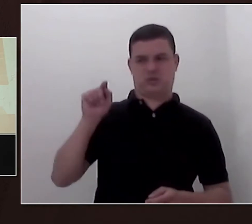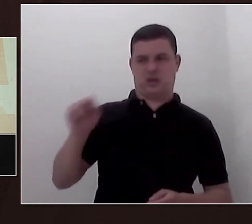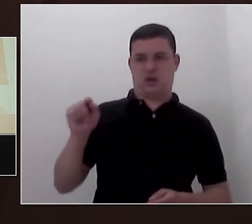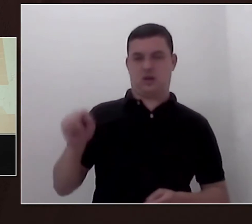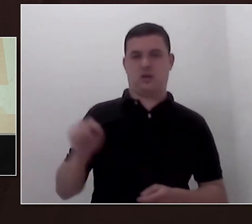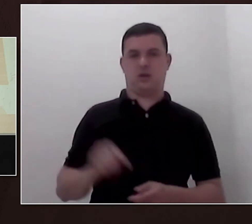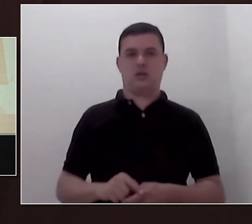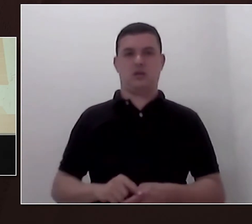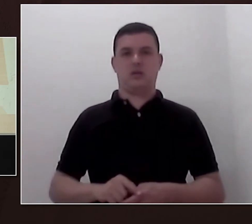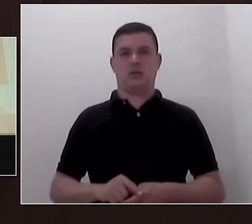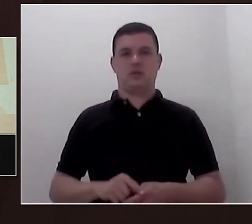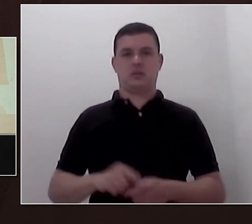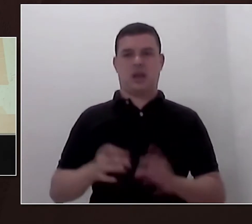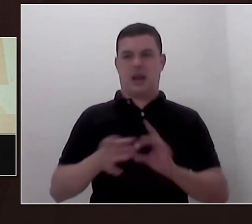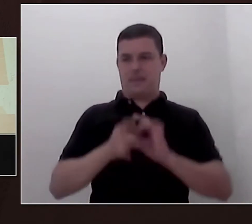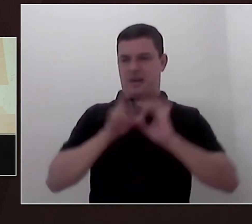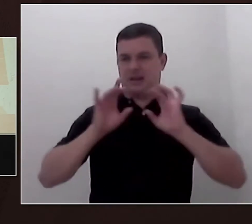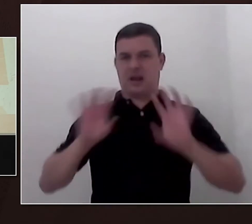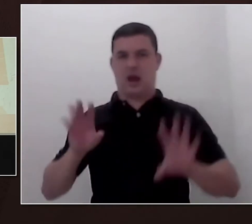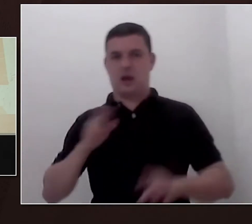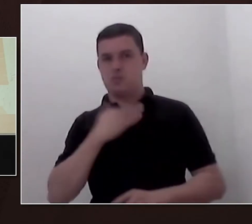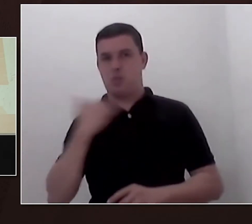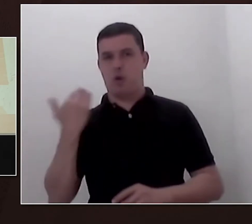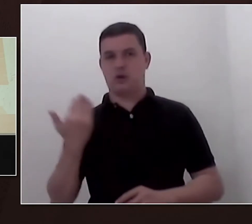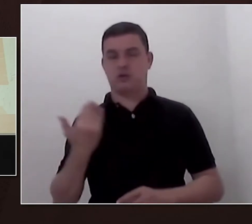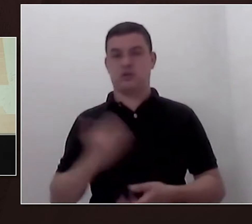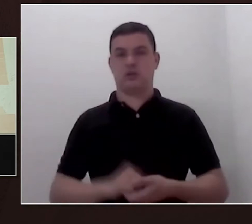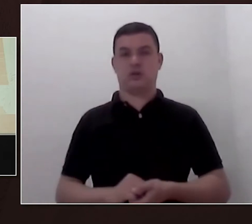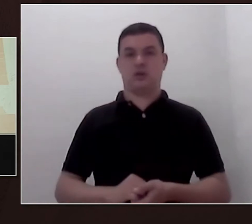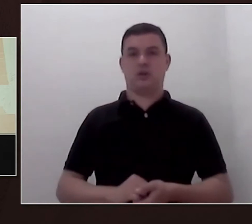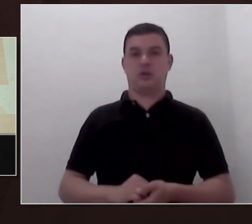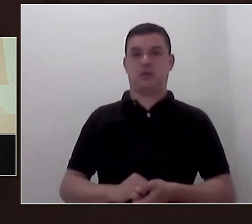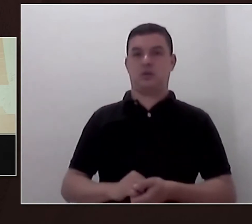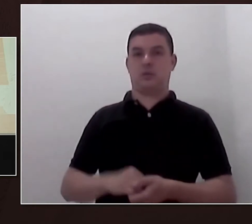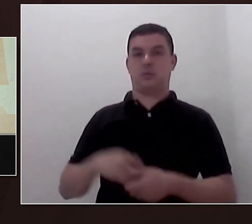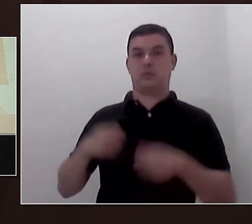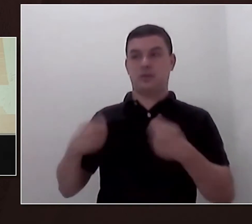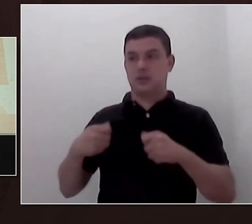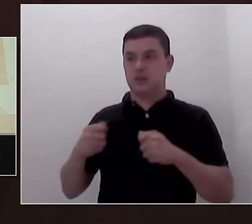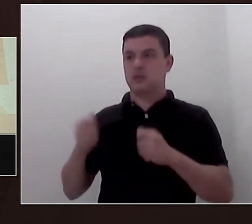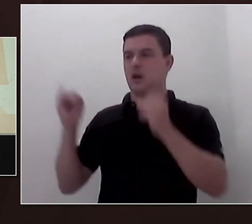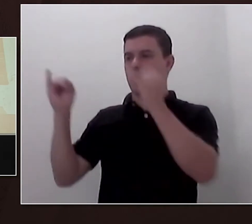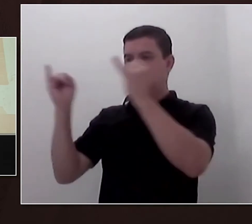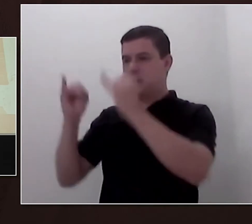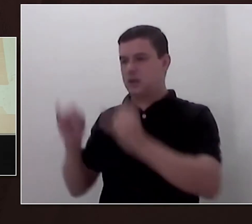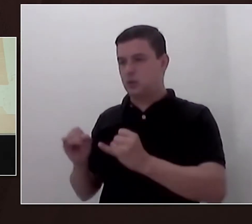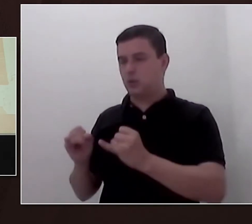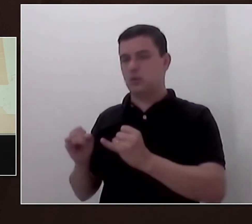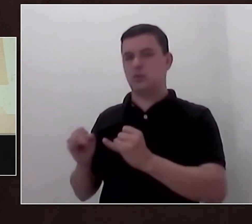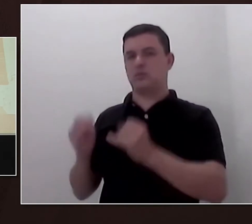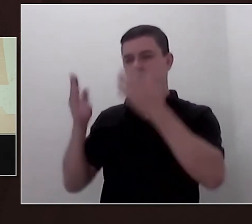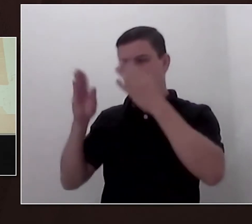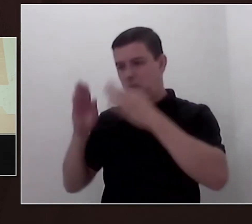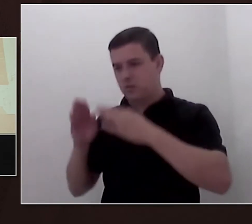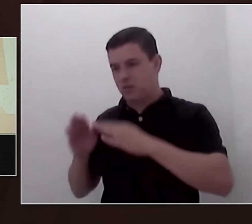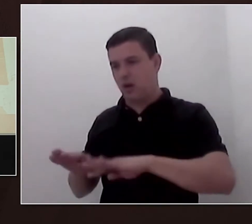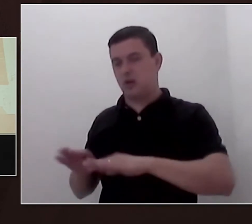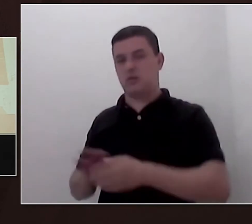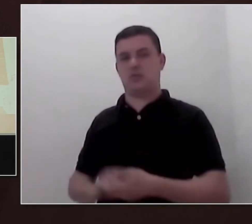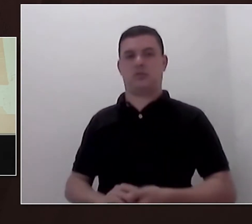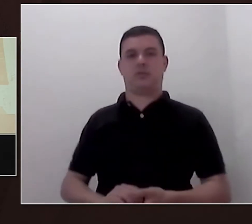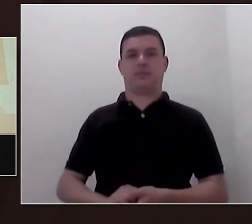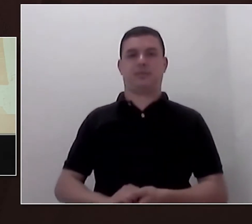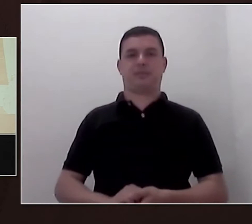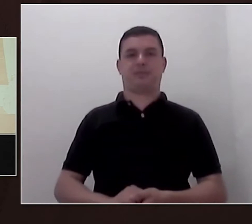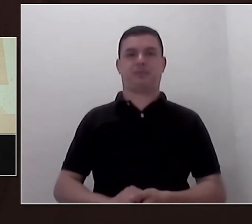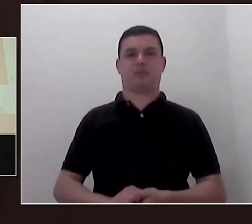se libertar de ser morto, você é só oferecer sacrifícios ao imperador, e você então será libertado, né,